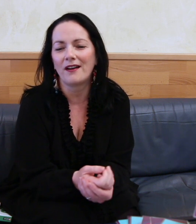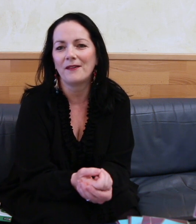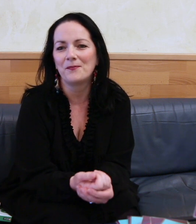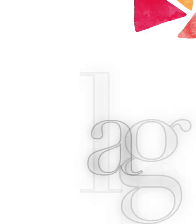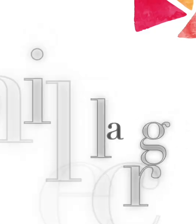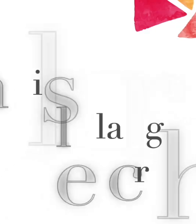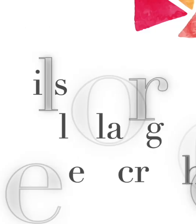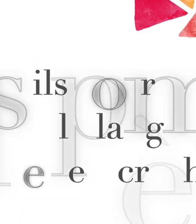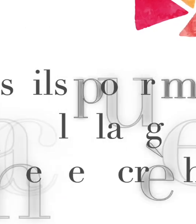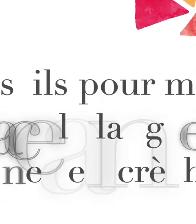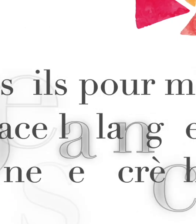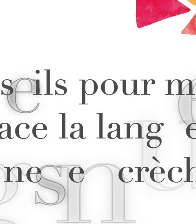tard.